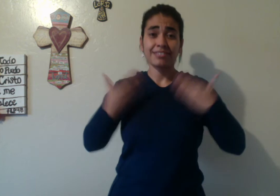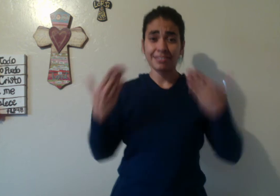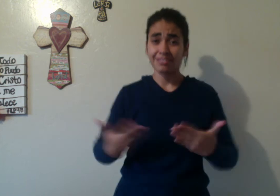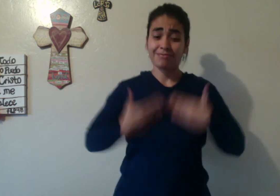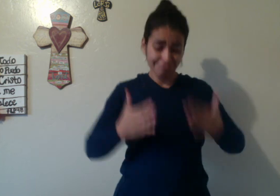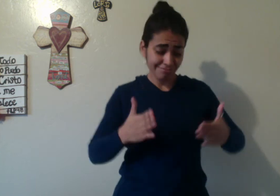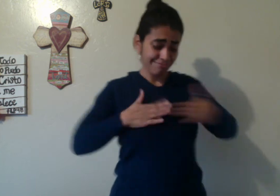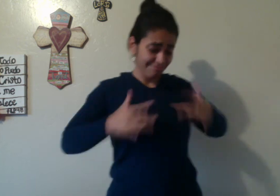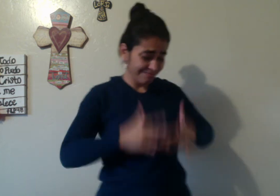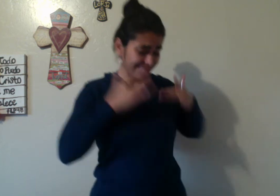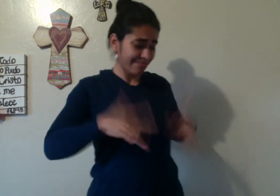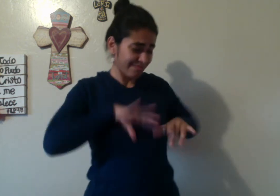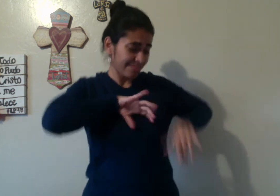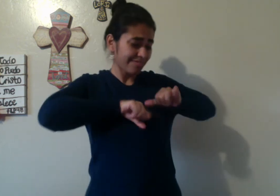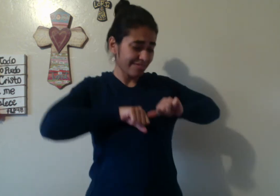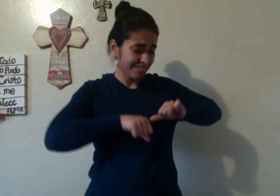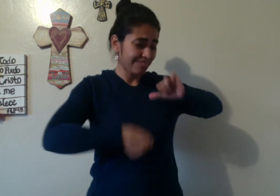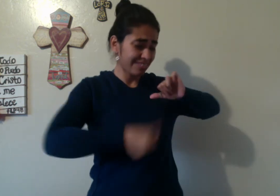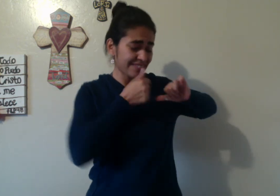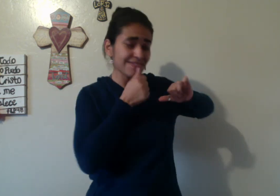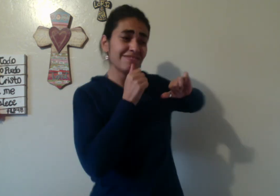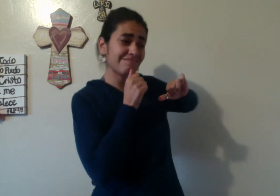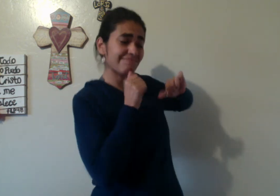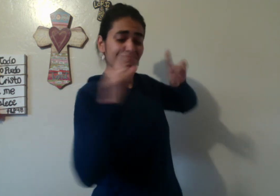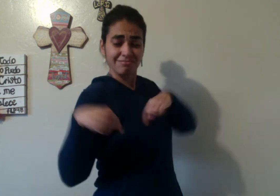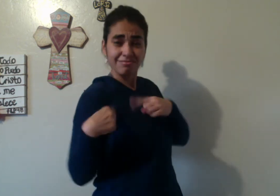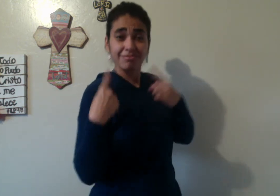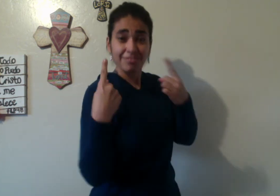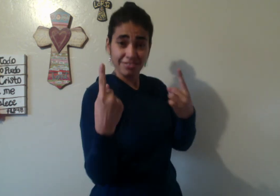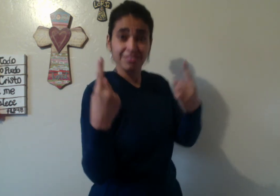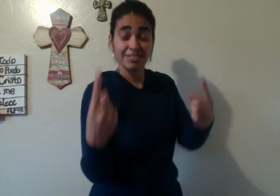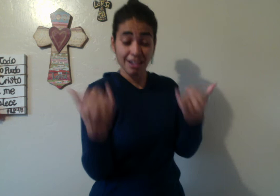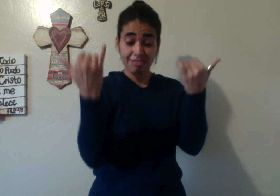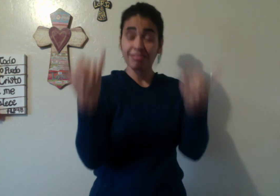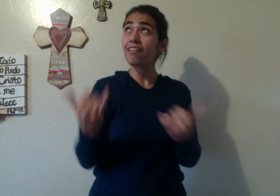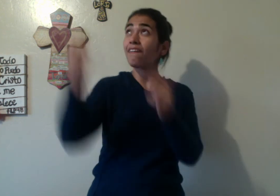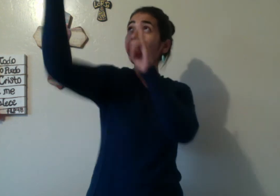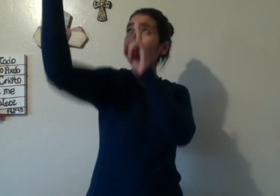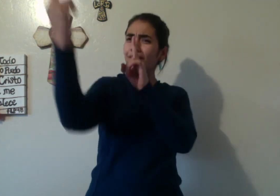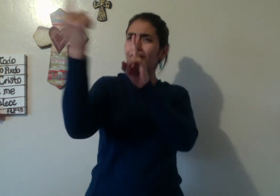Corazón que tanto había sufrido, de blanco con tu amor hoy se ha